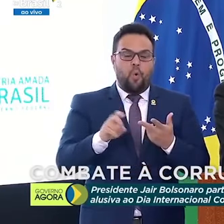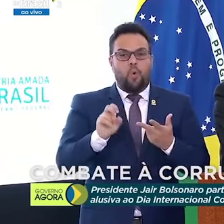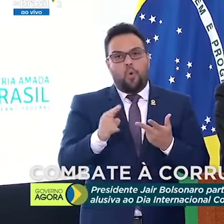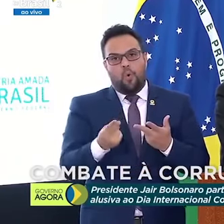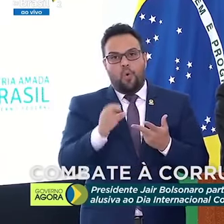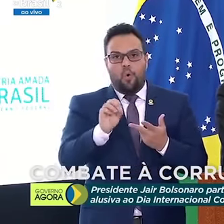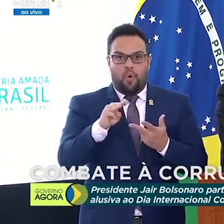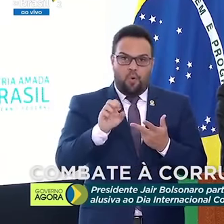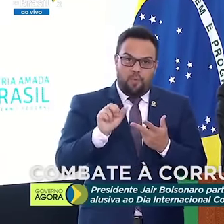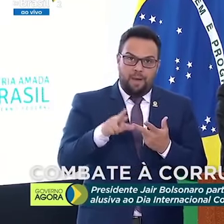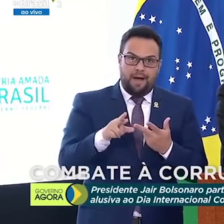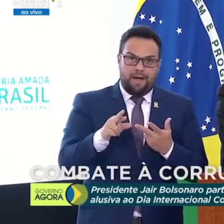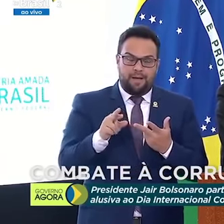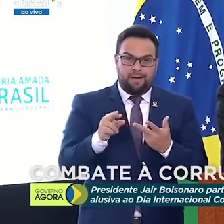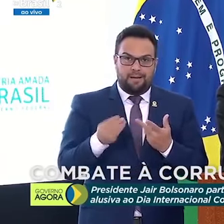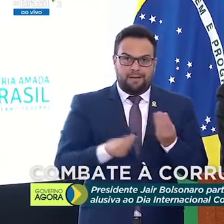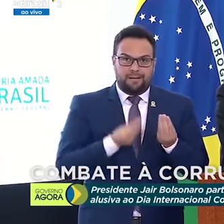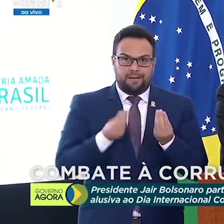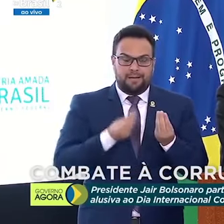país é esse? Para onde estamos indo?